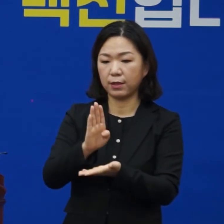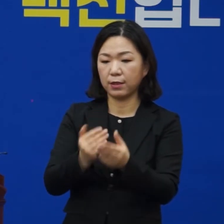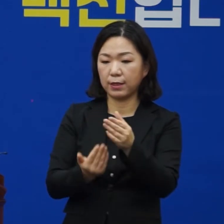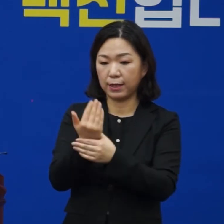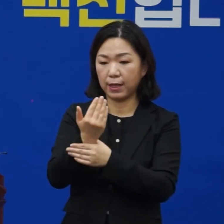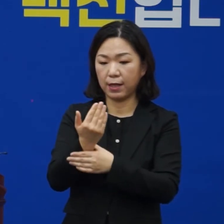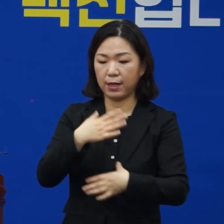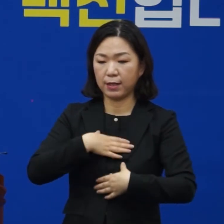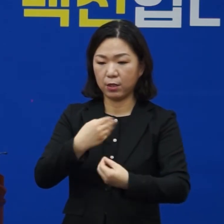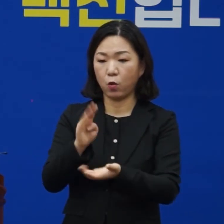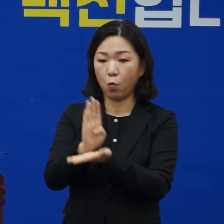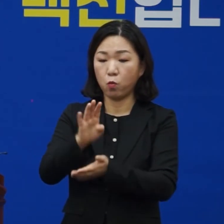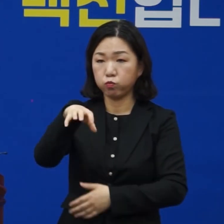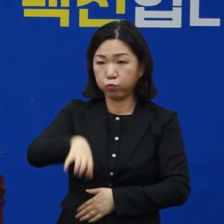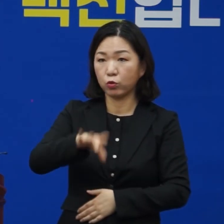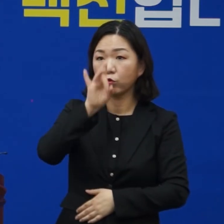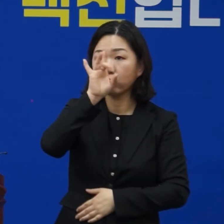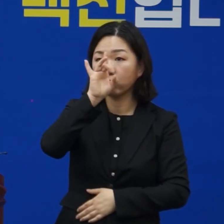재난안전대책본부와